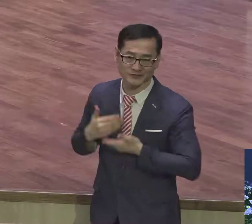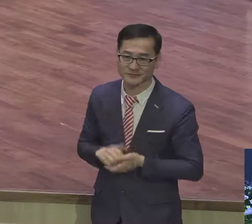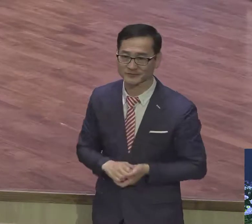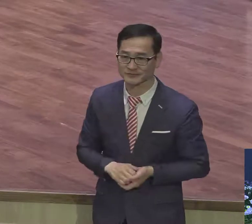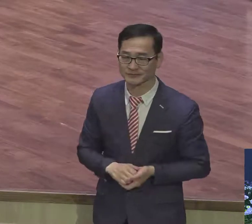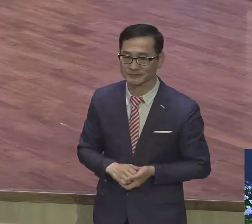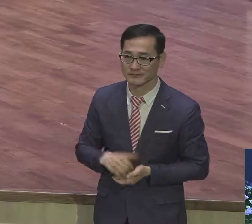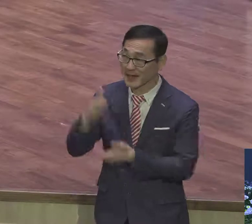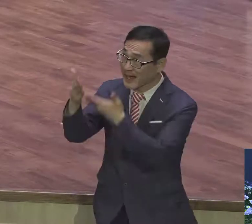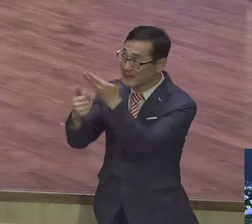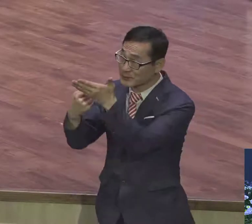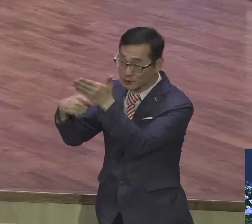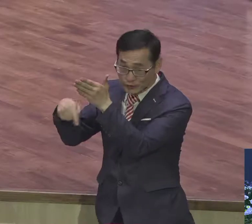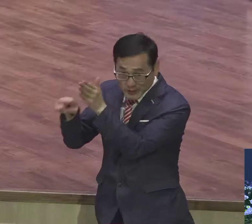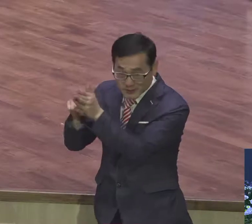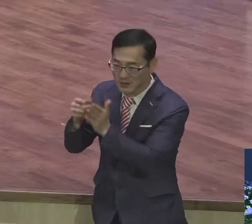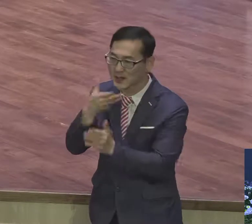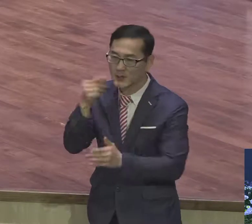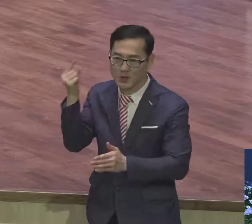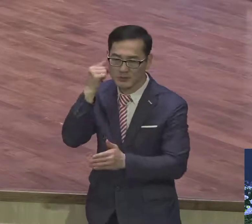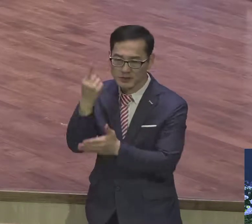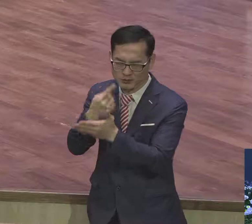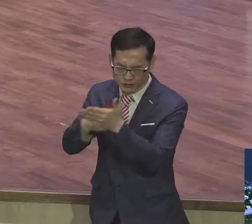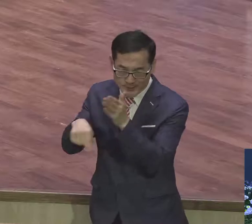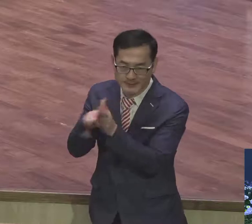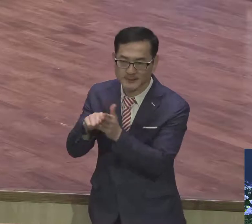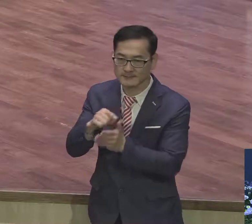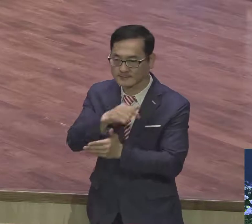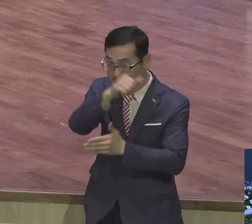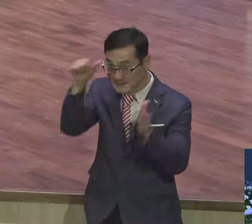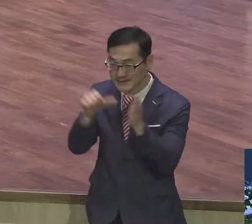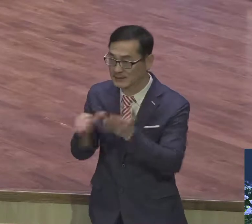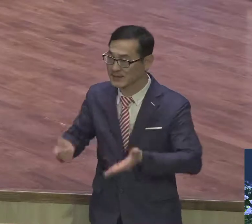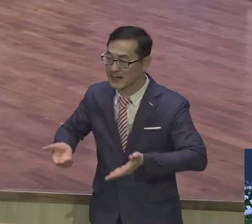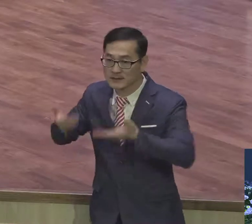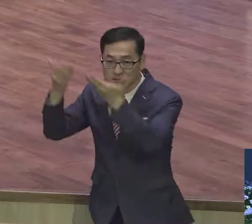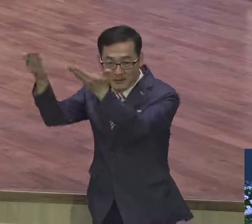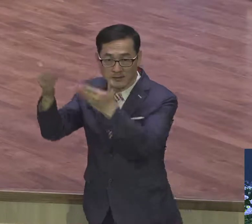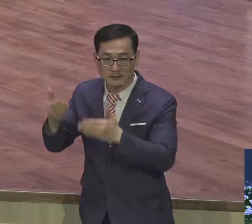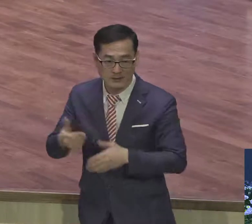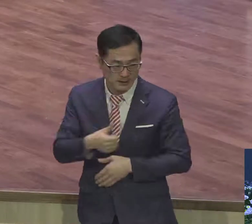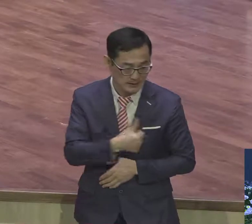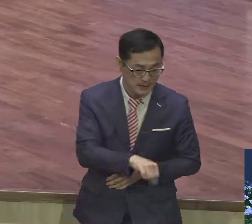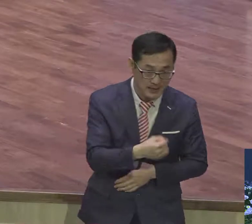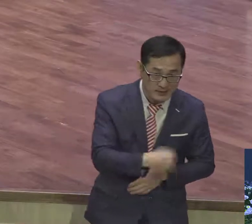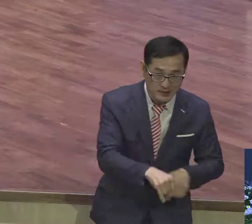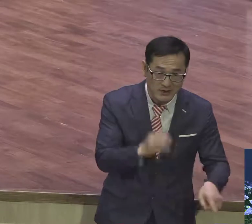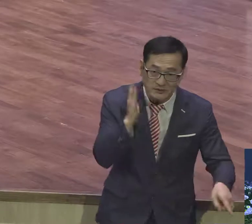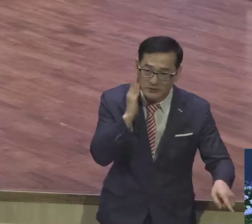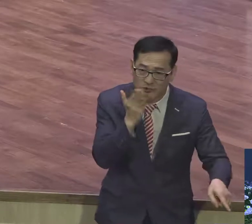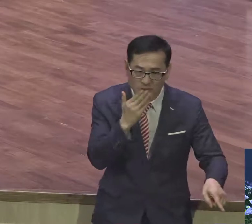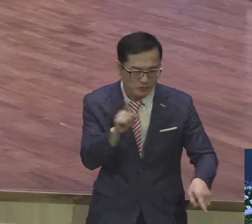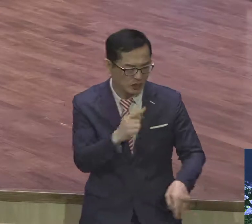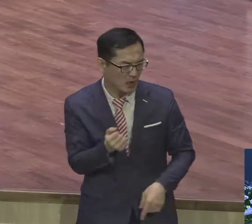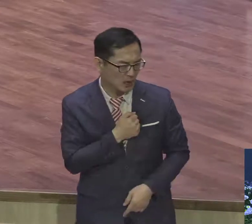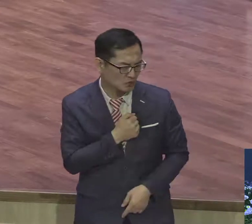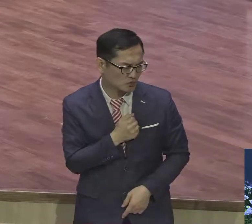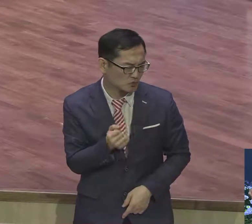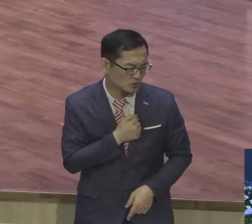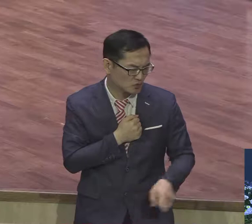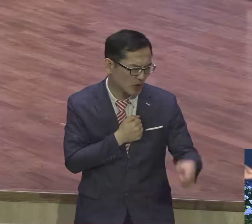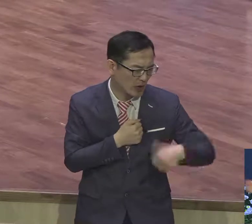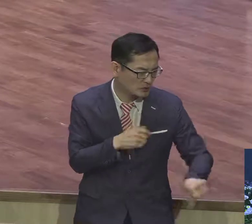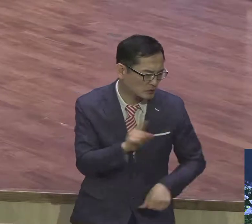하나님을 위해서 그냥 복음을 위해서 내가 생을 드렸더니 우리 아이들이 아들이 농의를 어떻게 살 거냐 내가